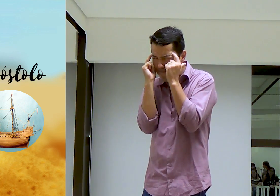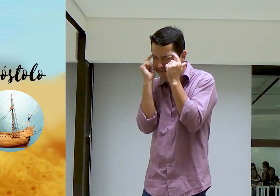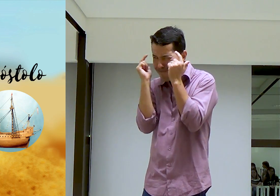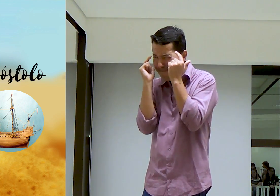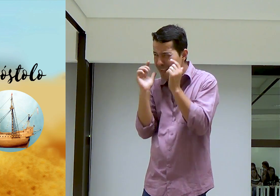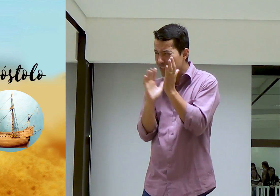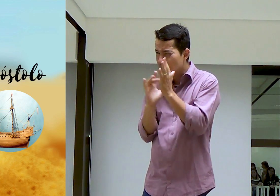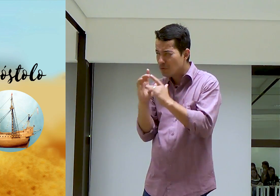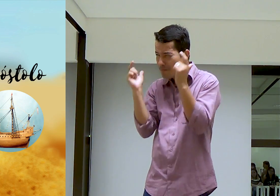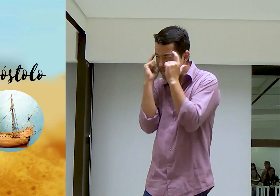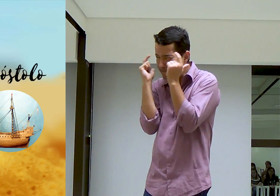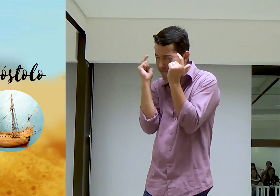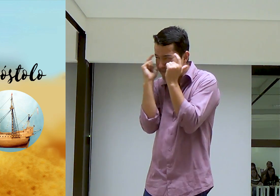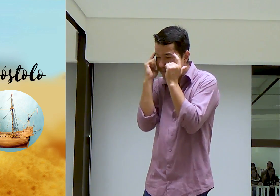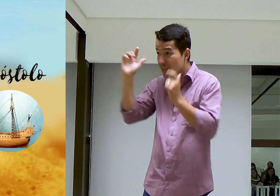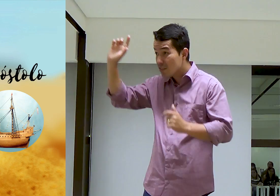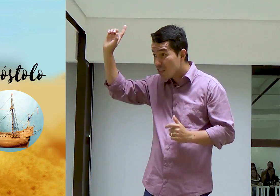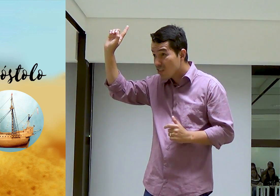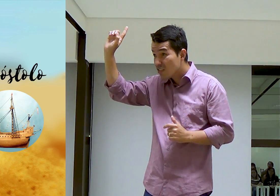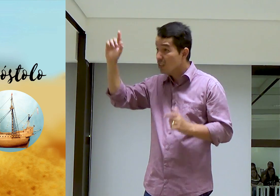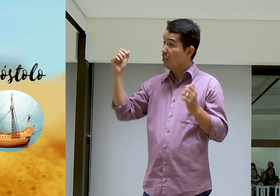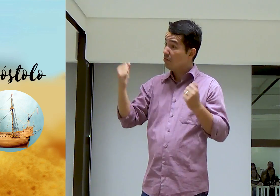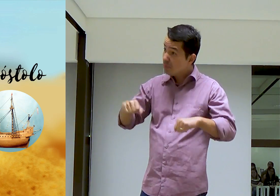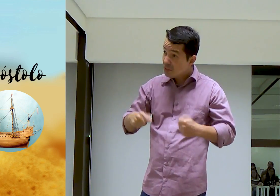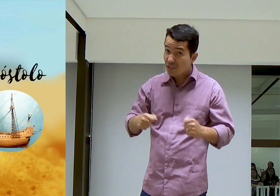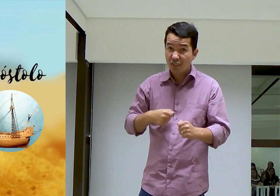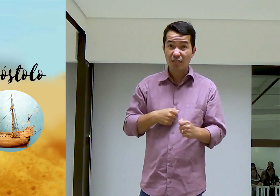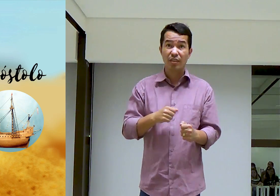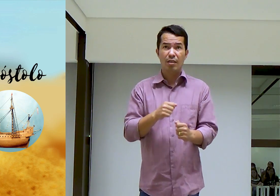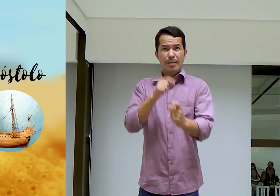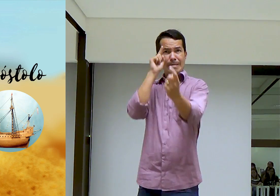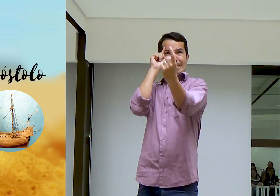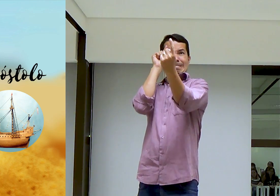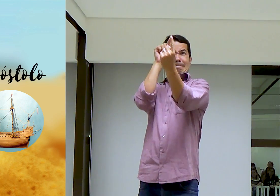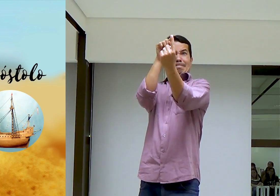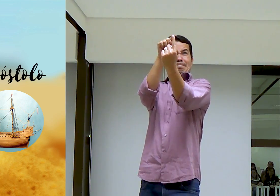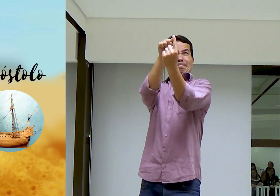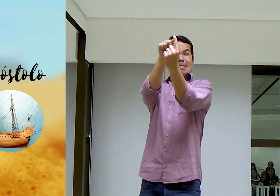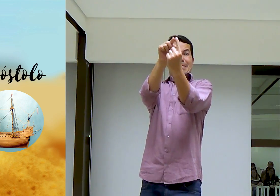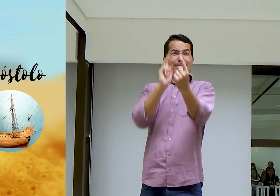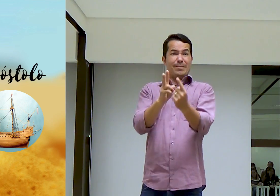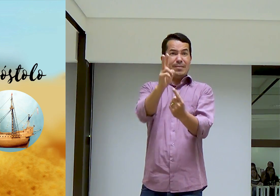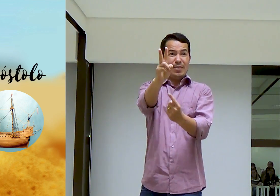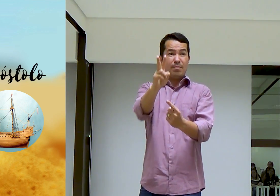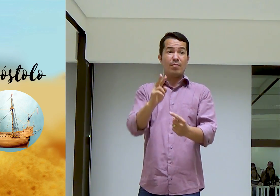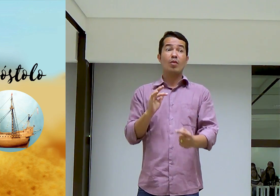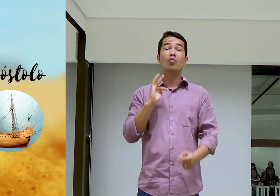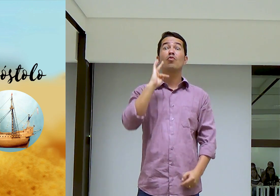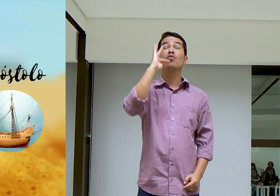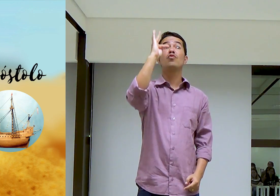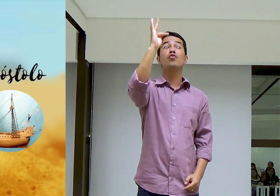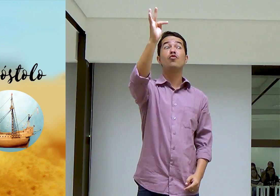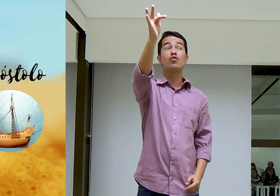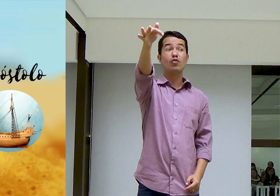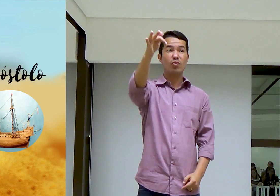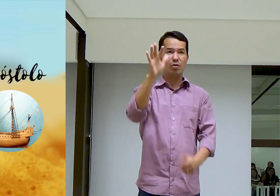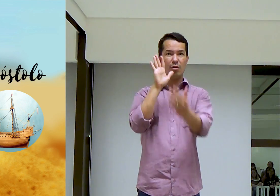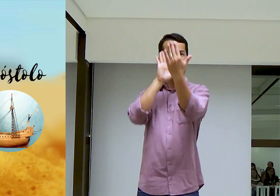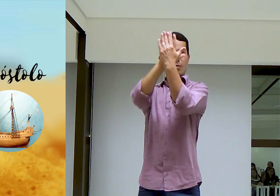pensado, já tem esse tesouro dentro da sua mente? Deus toma conta da sua vida e você está